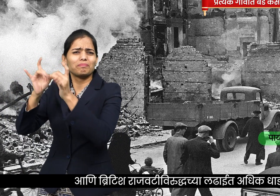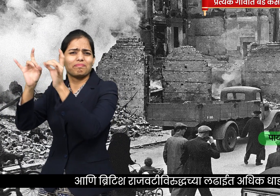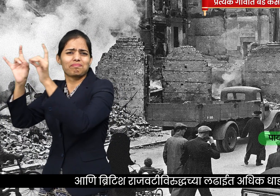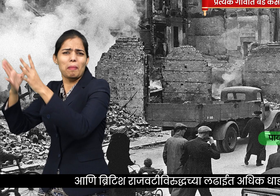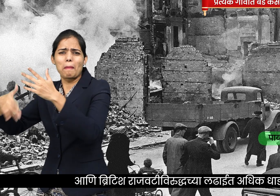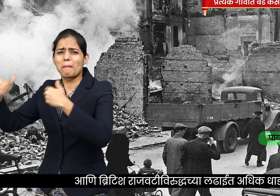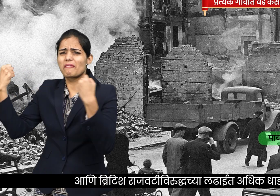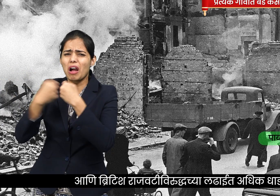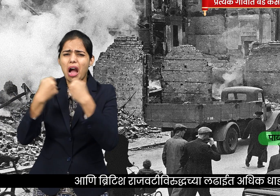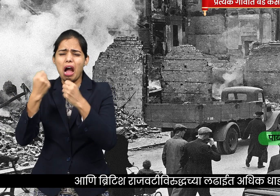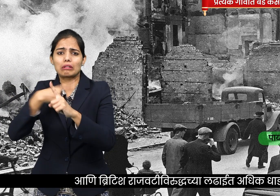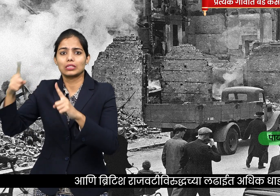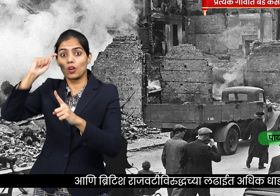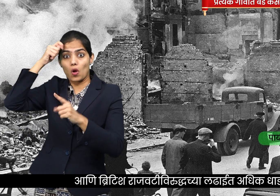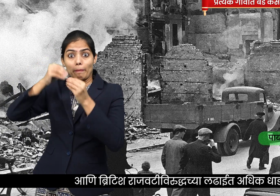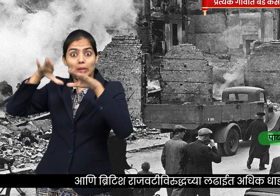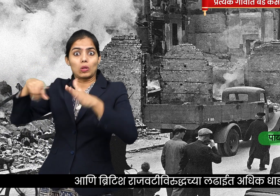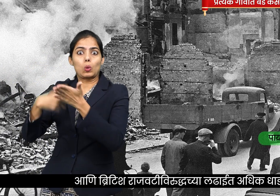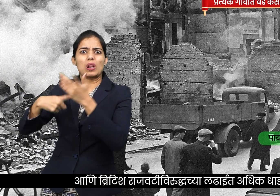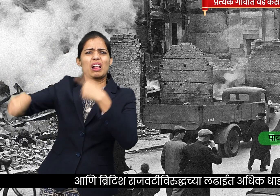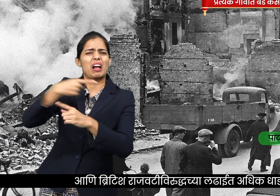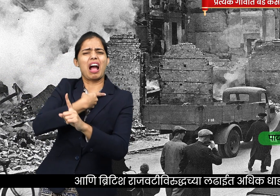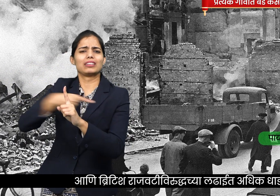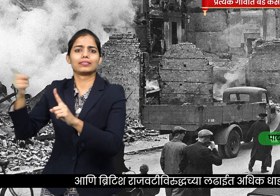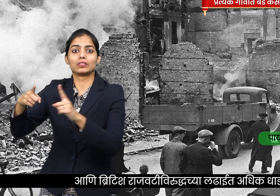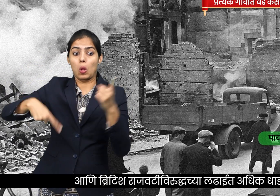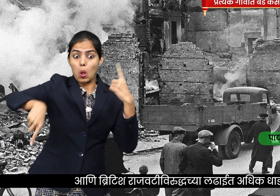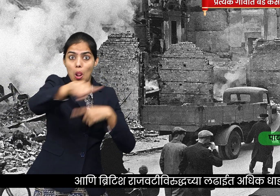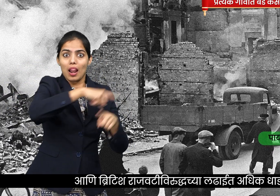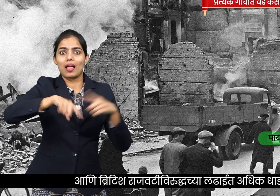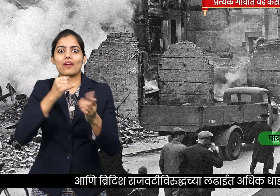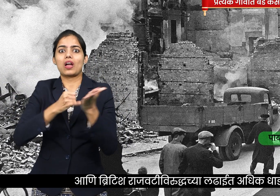राजवटीविरुद्धच्या लढाईत अधिक धाडसी झाले.